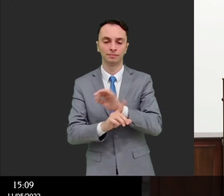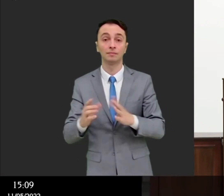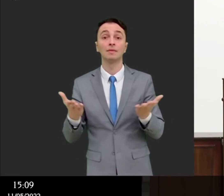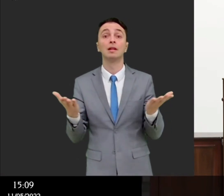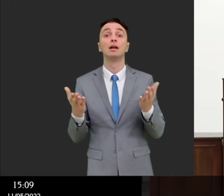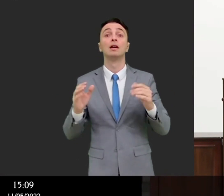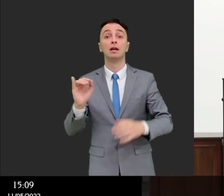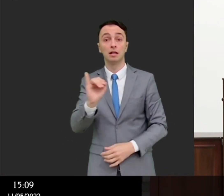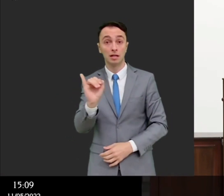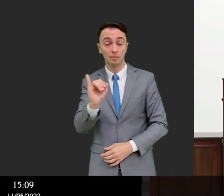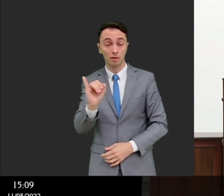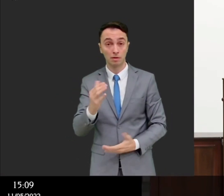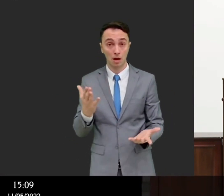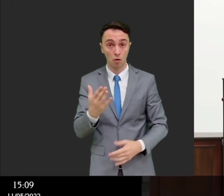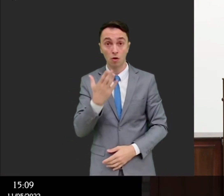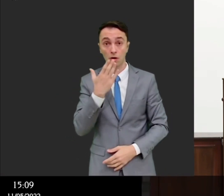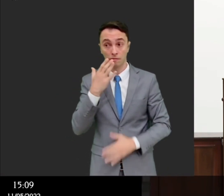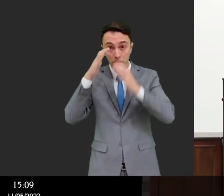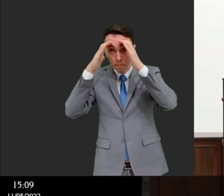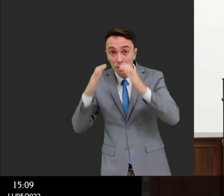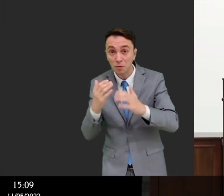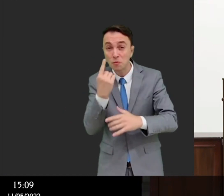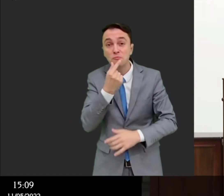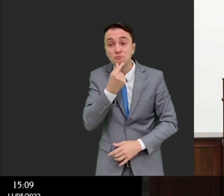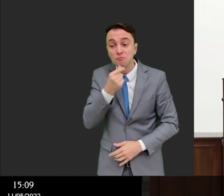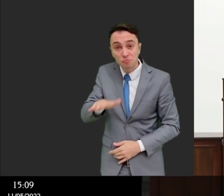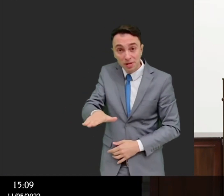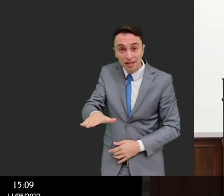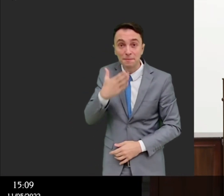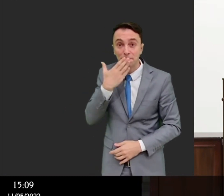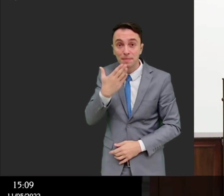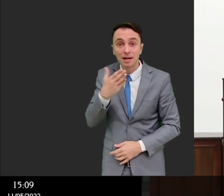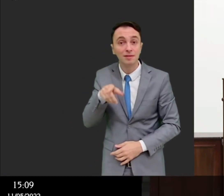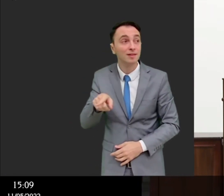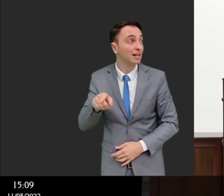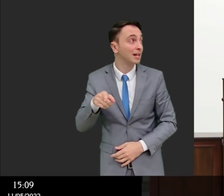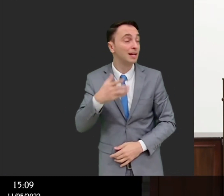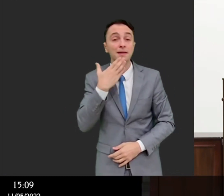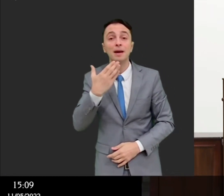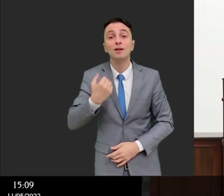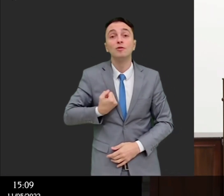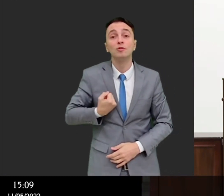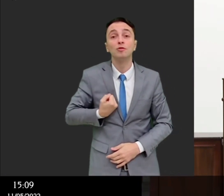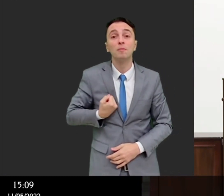Nós vamos atender um pedido de um menininho que pede